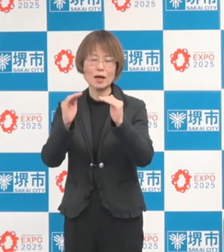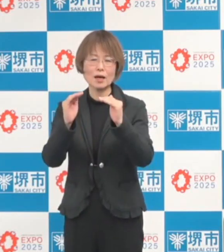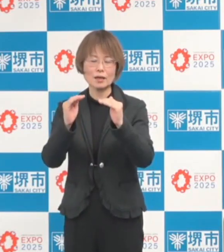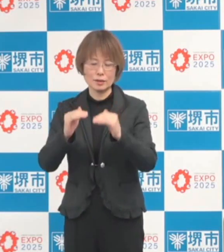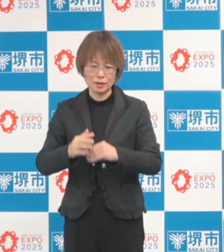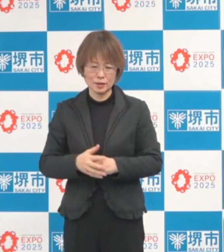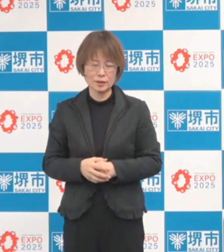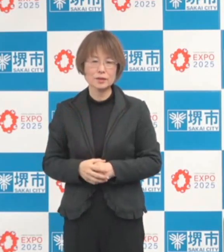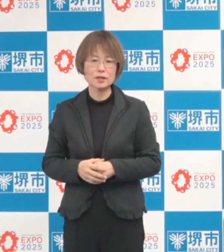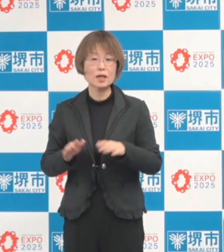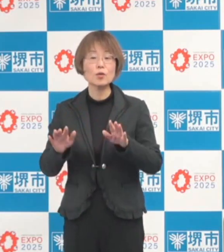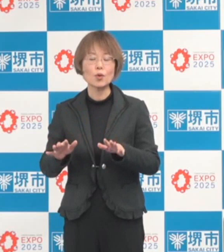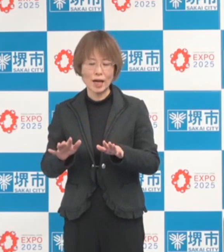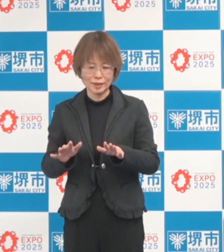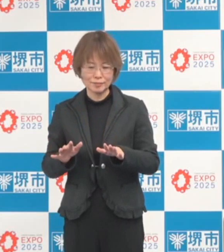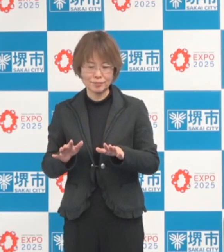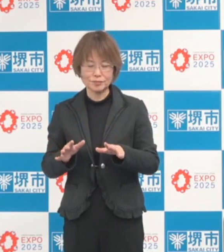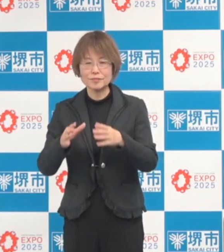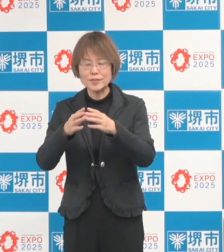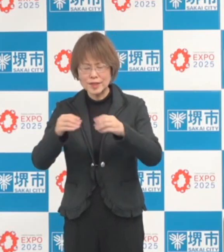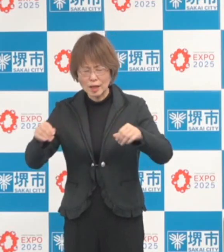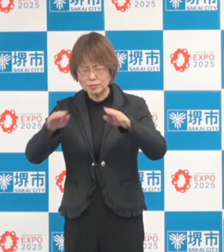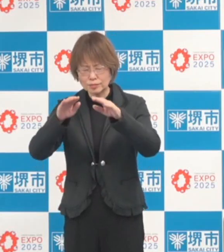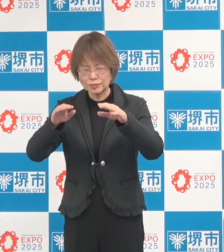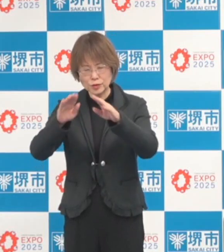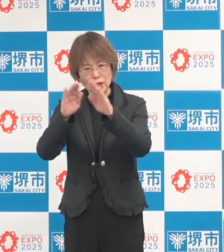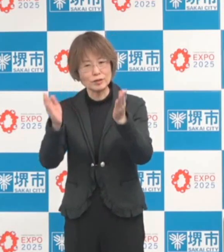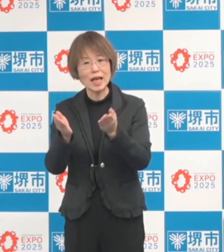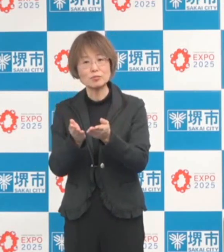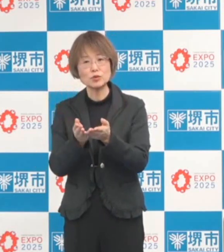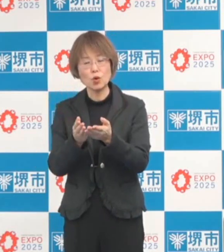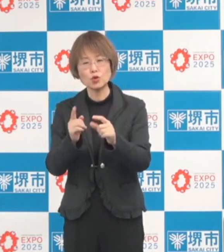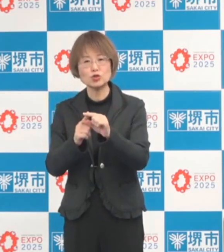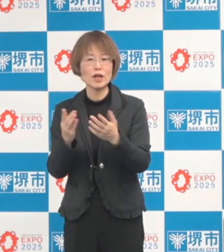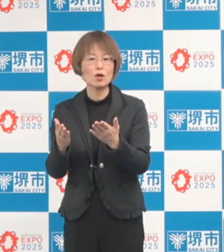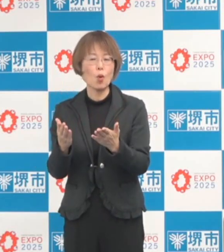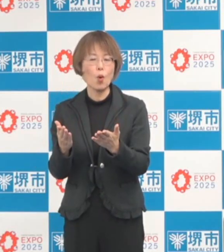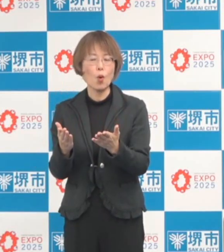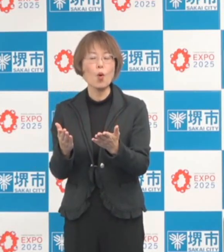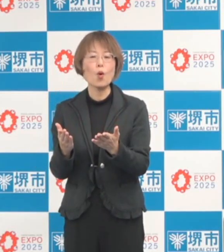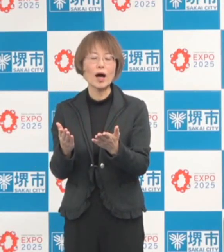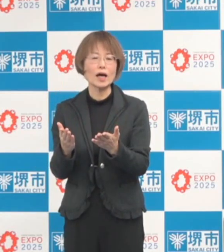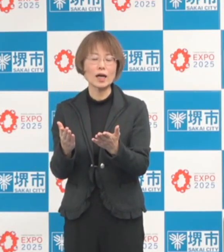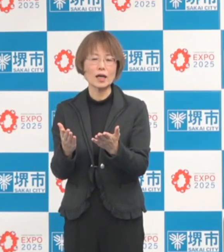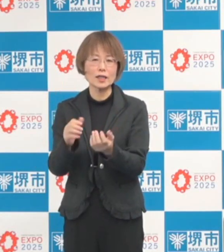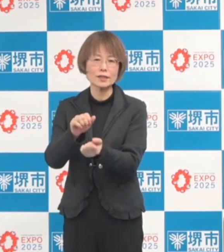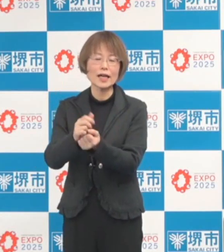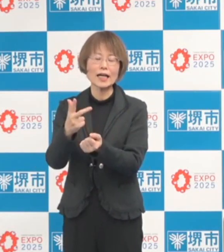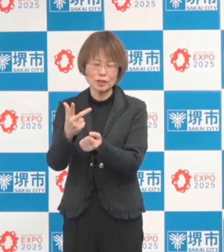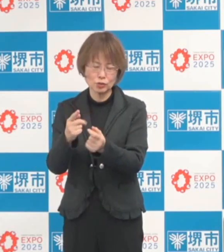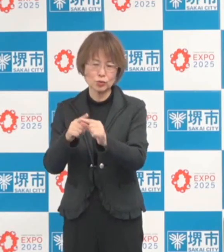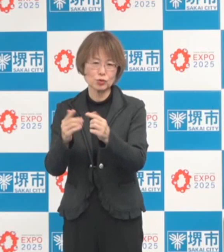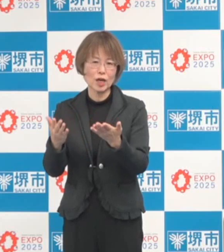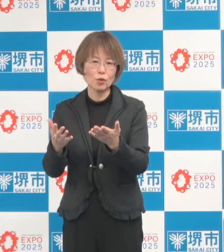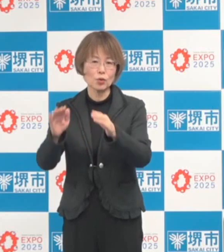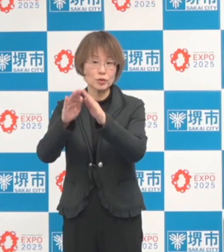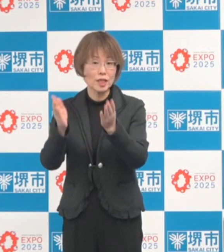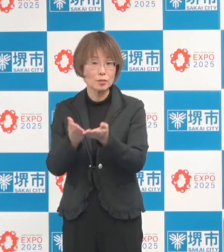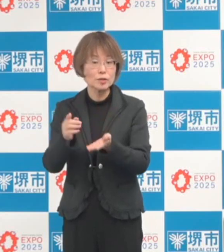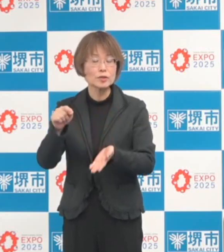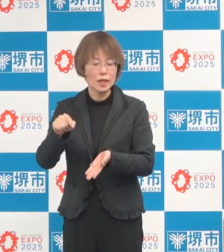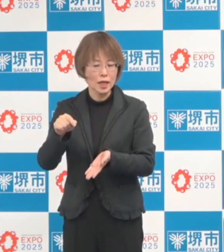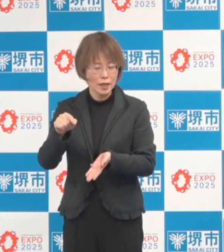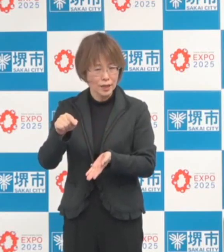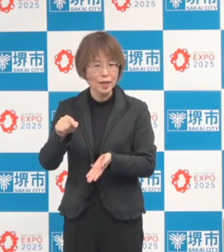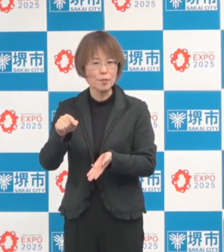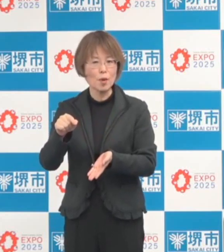ますので、今回全中学校に拡充することによって、堺市の英語力、政令市の中で見てもおそらくこの数